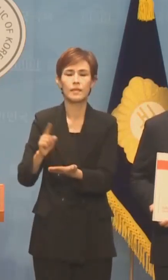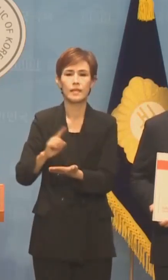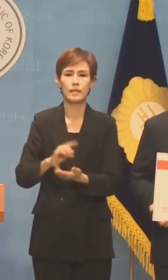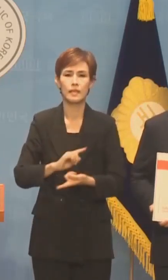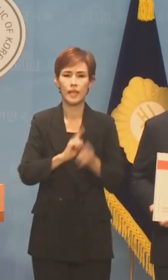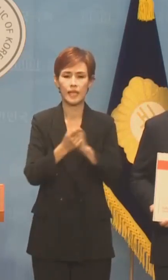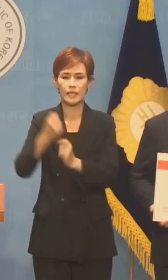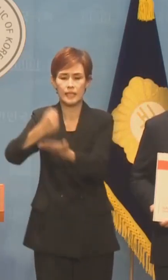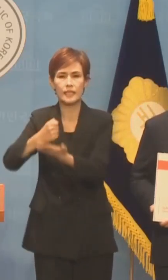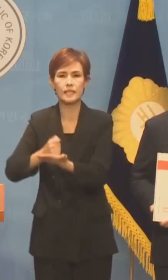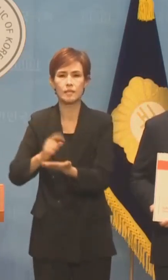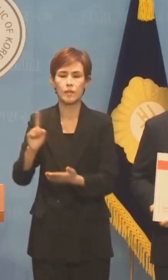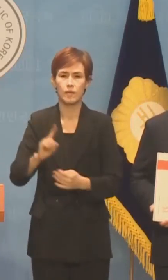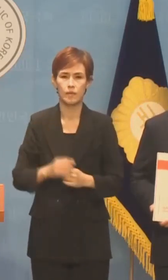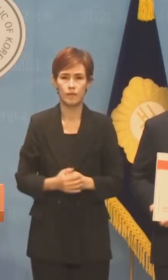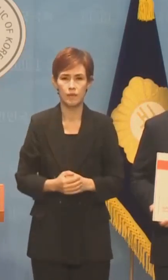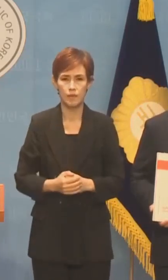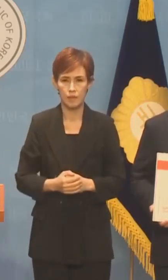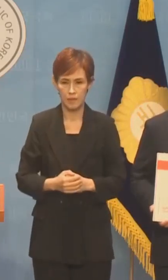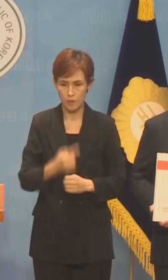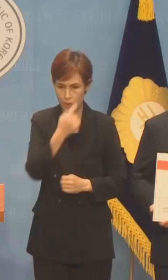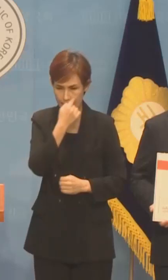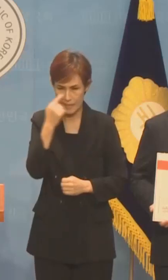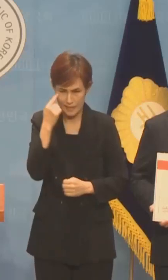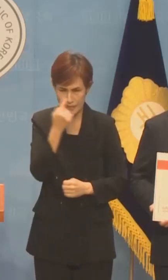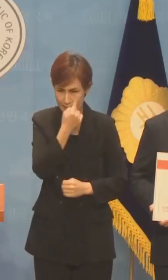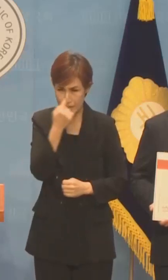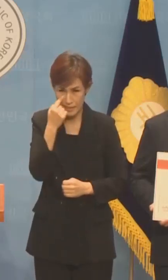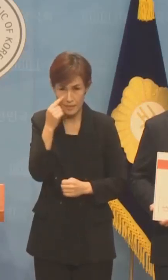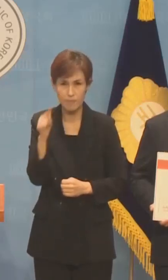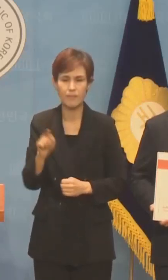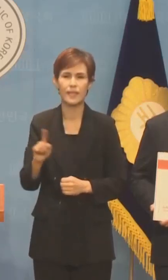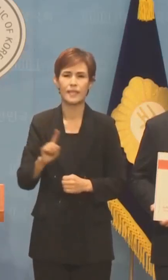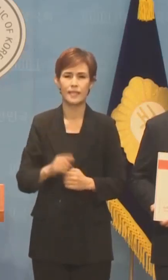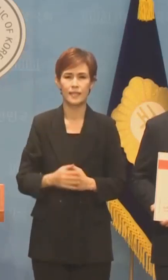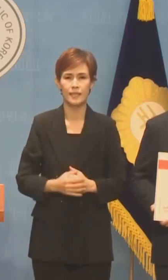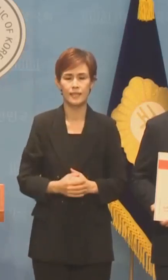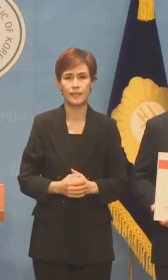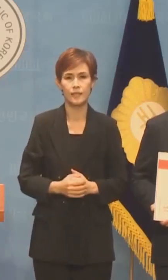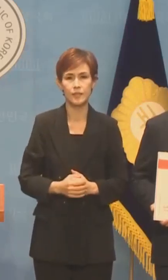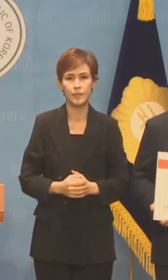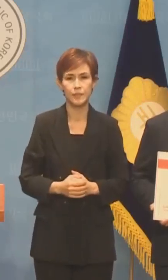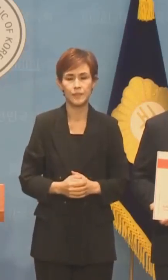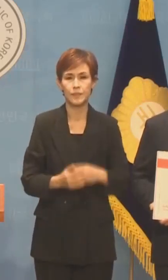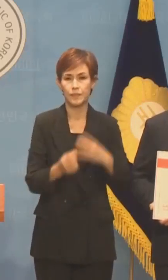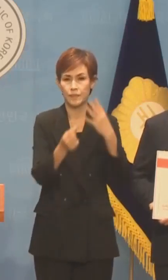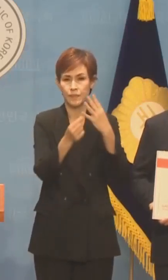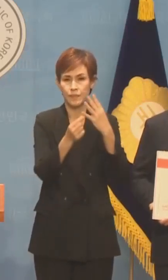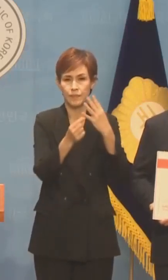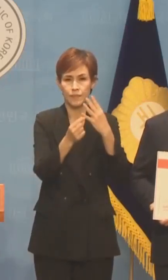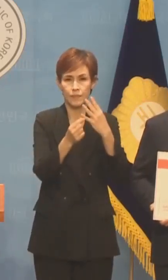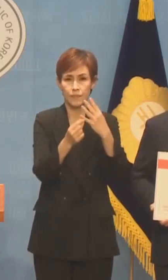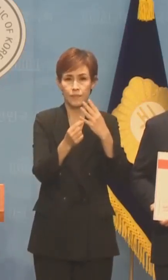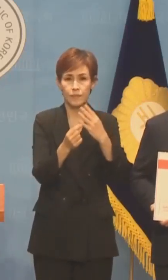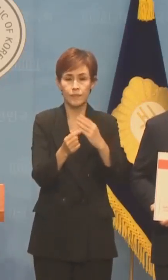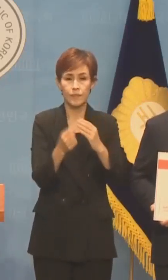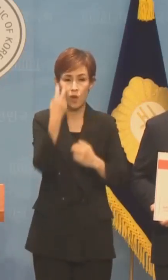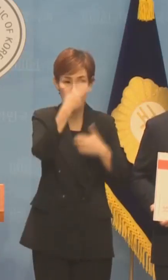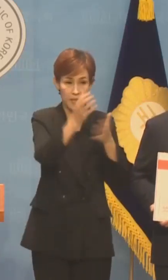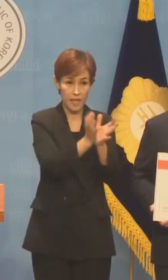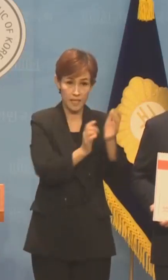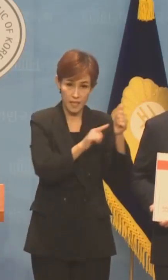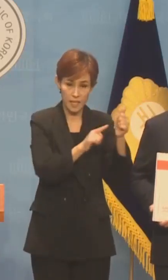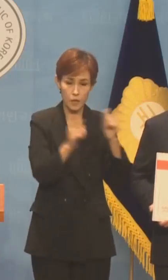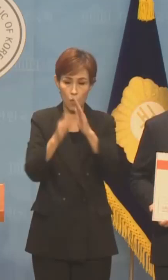대리 날인을 하며 확인을 했겠습니까? 넷째, 경비단장이